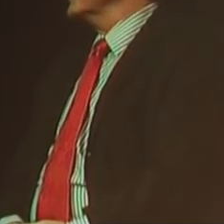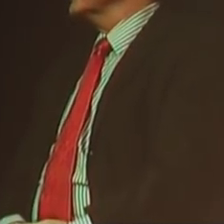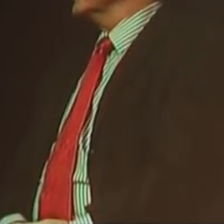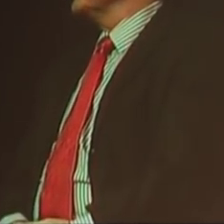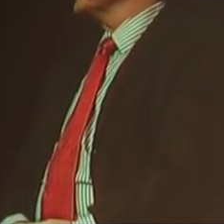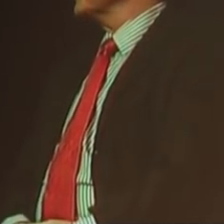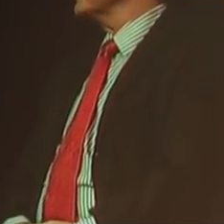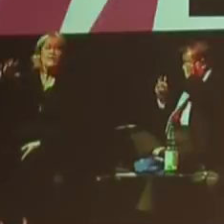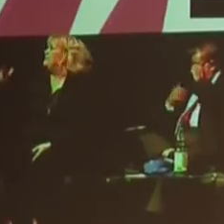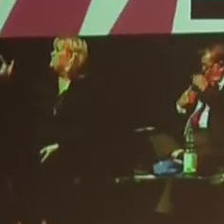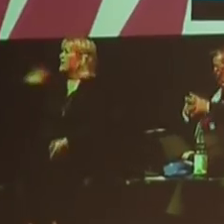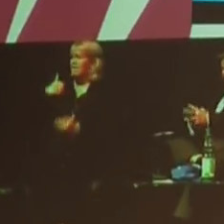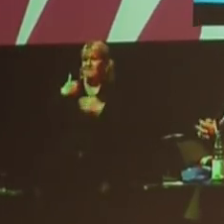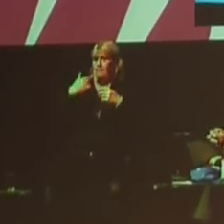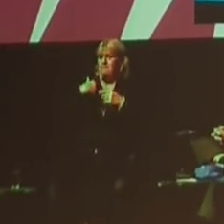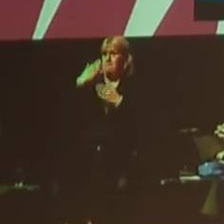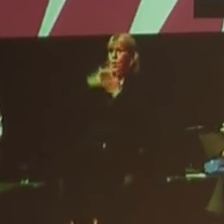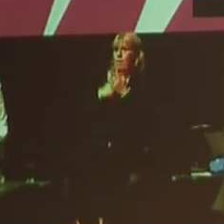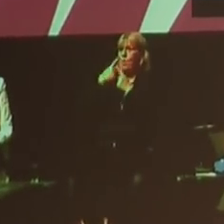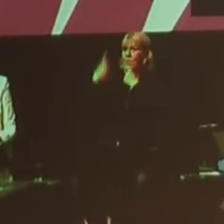gelingen wird, werden wir in aller nächster Zeit sehen.